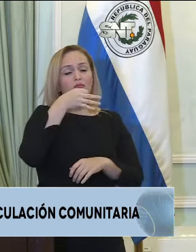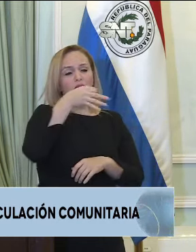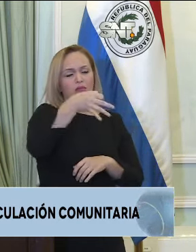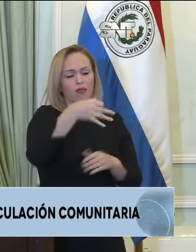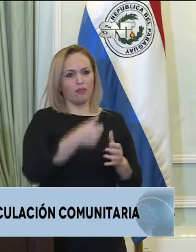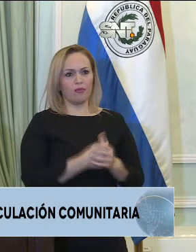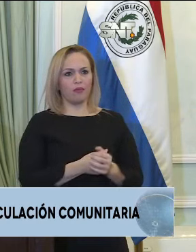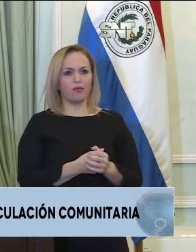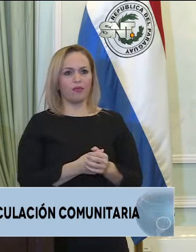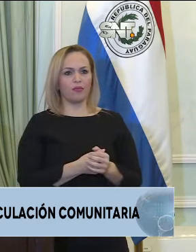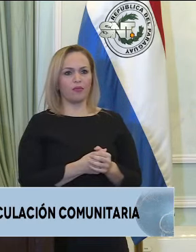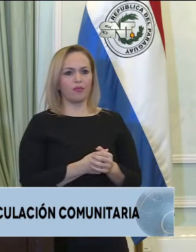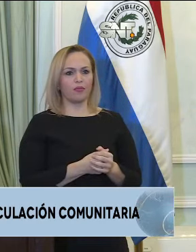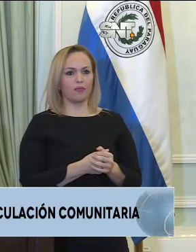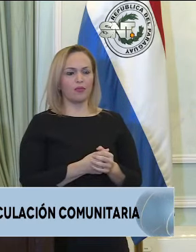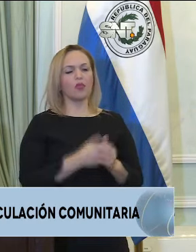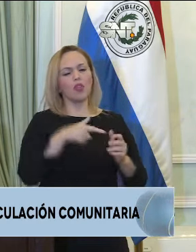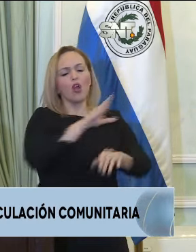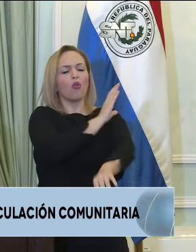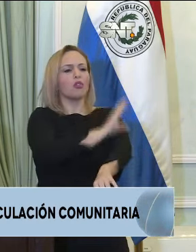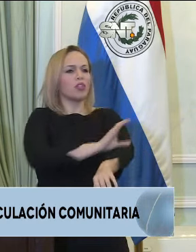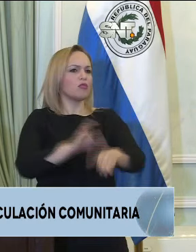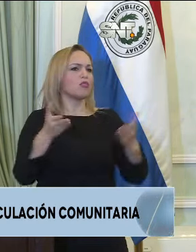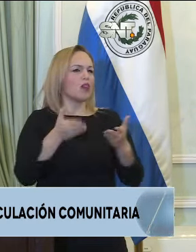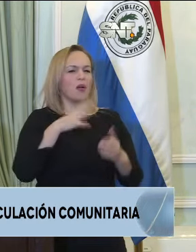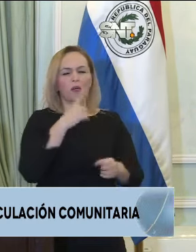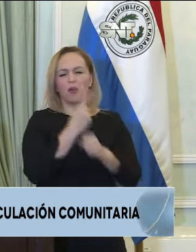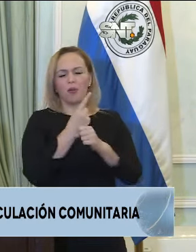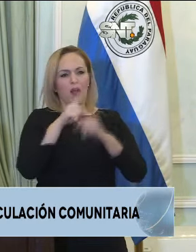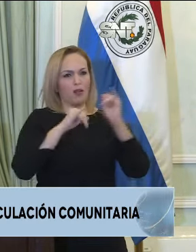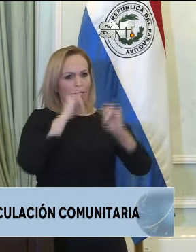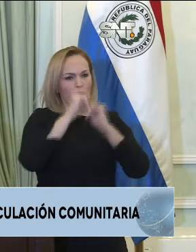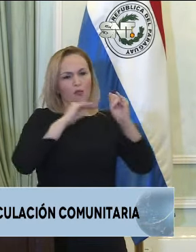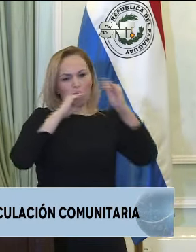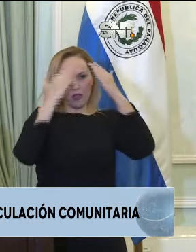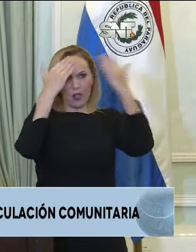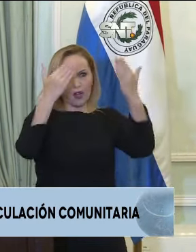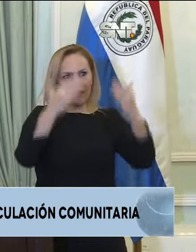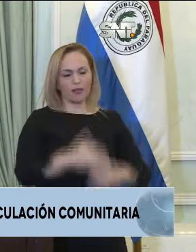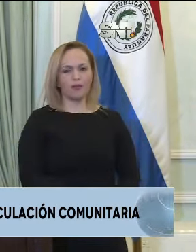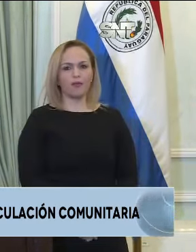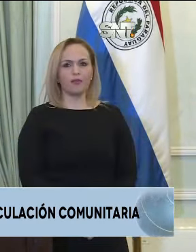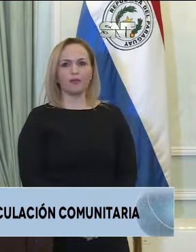que dé a continuación la implementación de la medida. Muchas gracias.